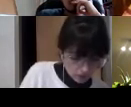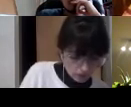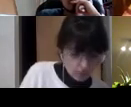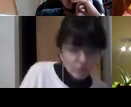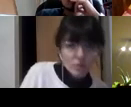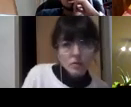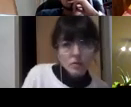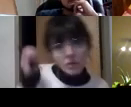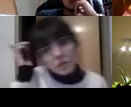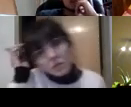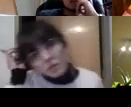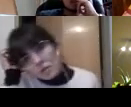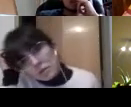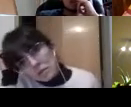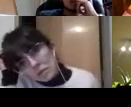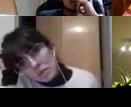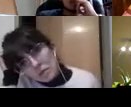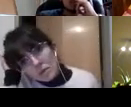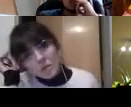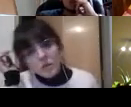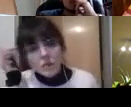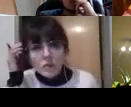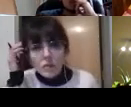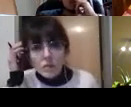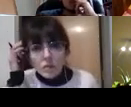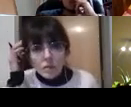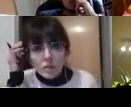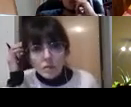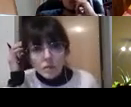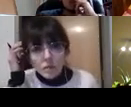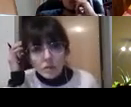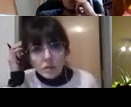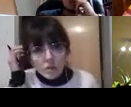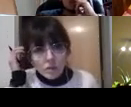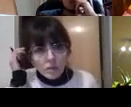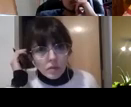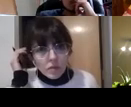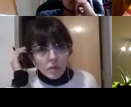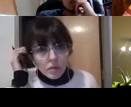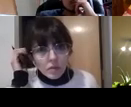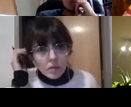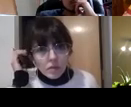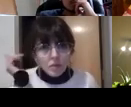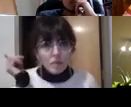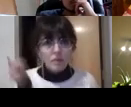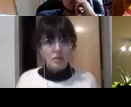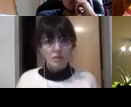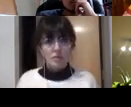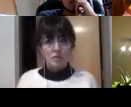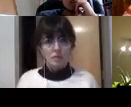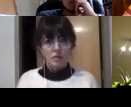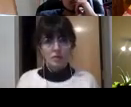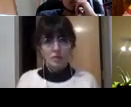conversación, dentro de una situación de relato, particularmente de narraciones de experiencia personal,